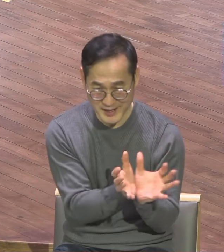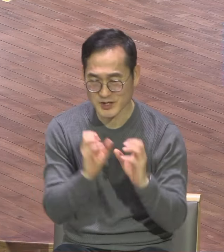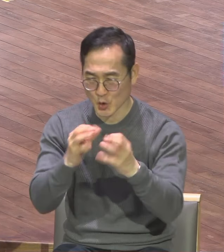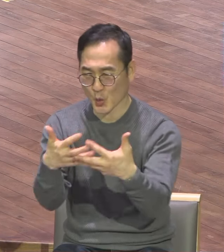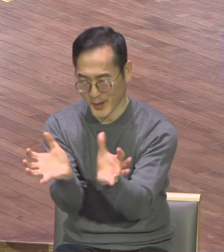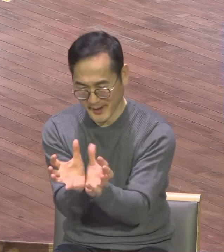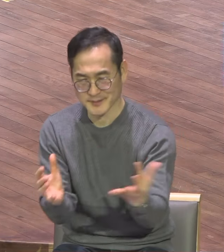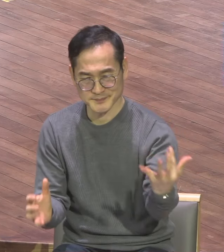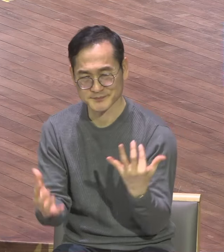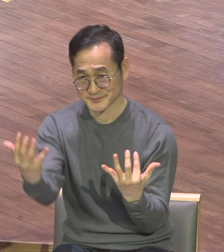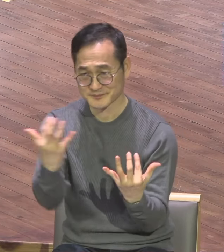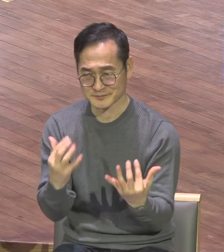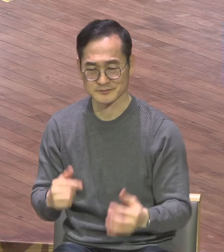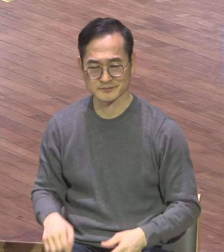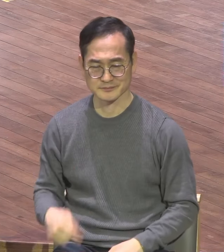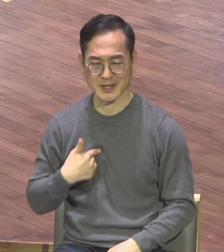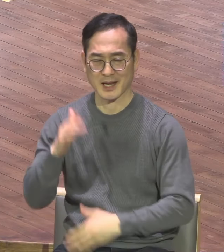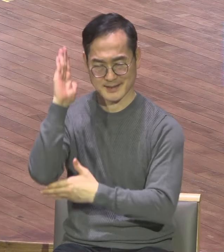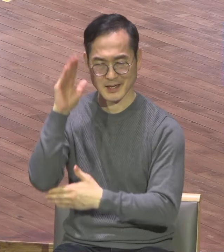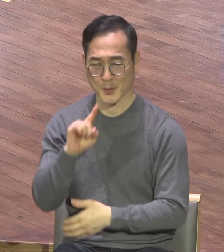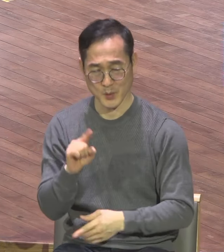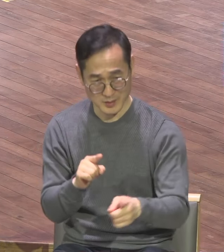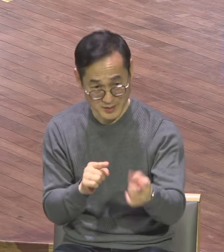남편이 예수를 안 믿는다.